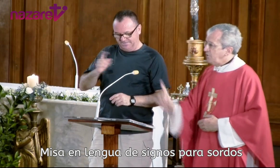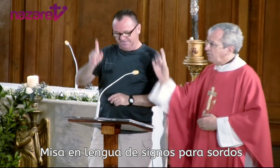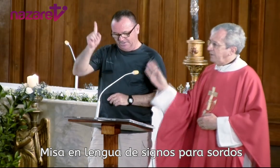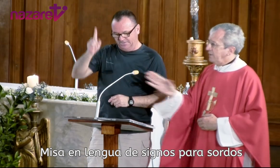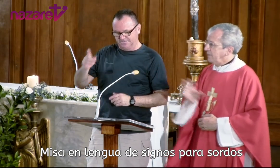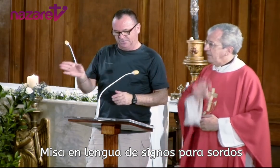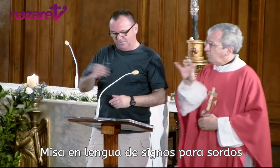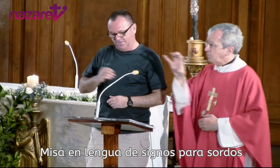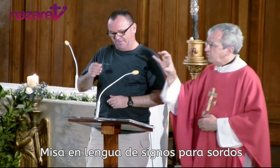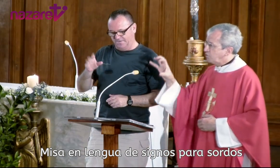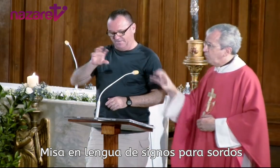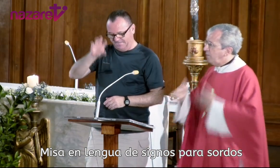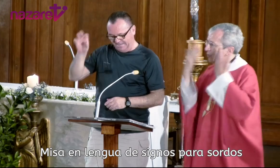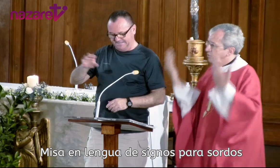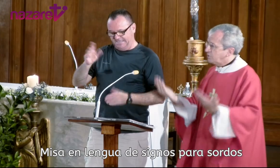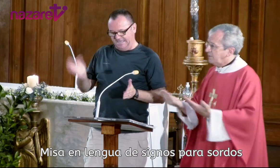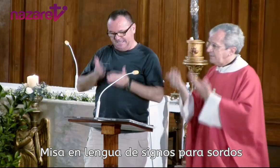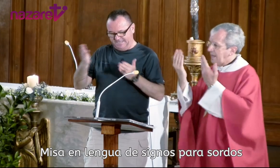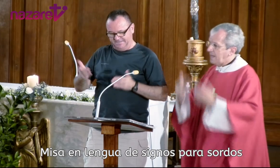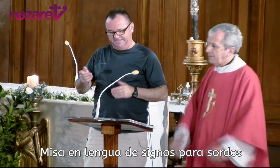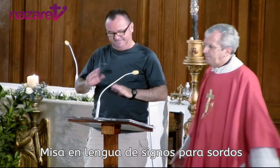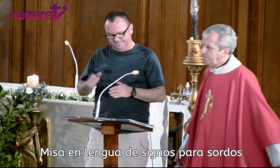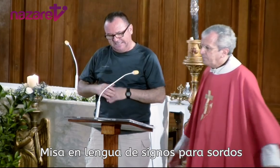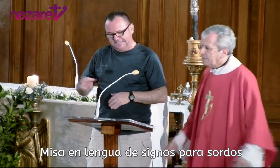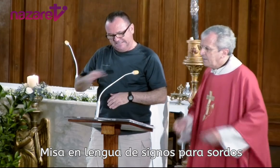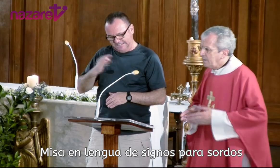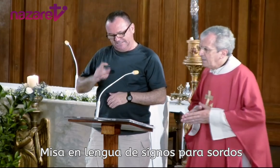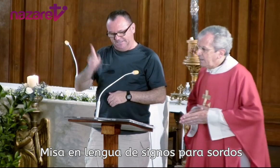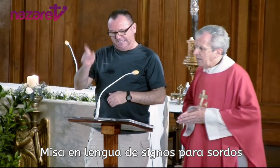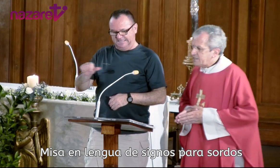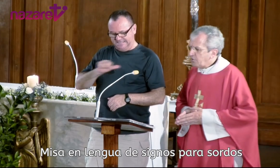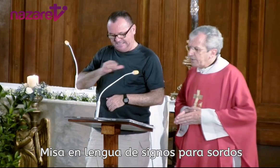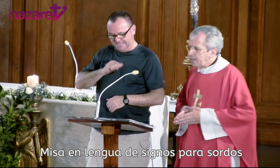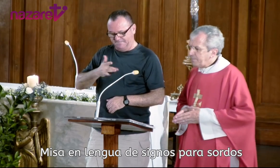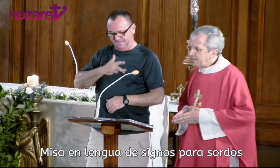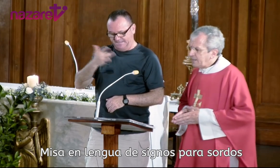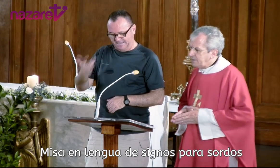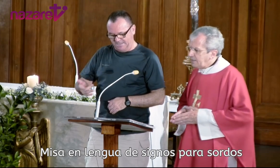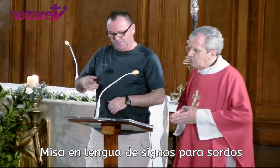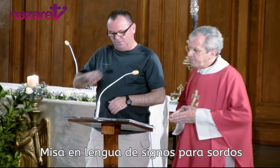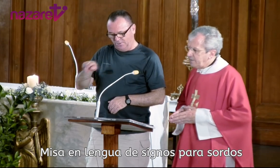Señor, que todos los pueblos te alaben. El Señor tenga piedad y nos bendiga.